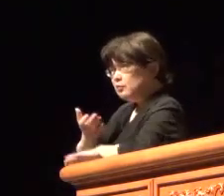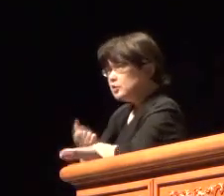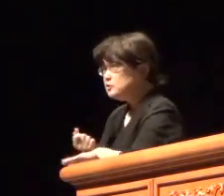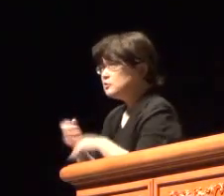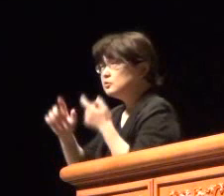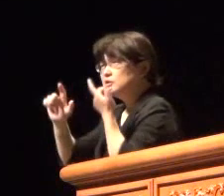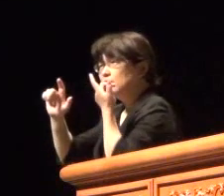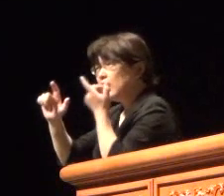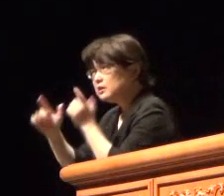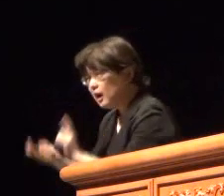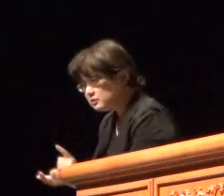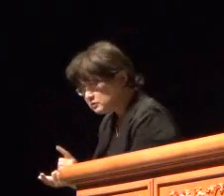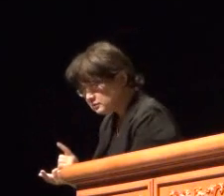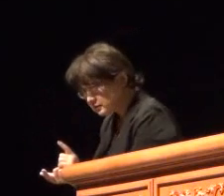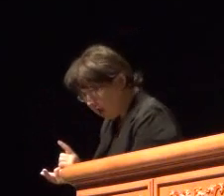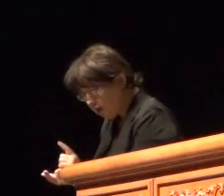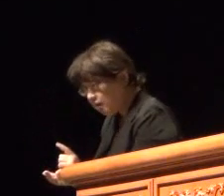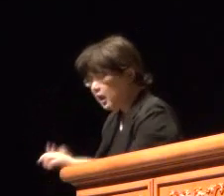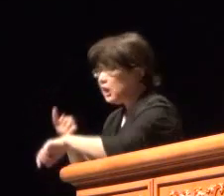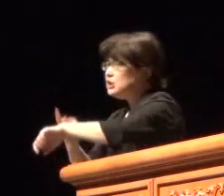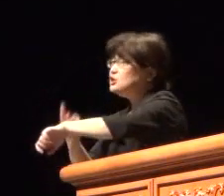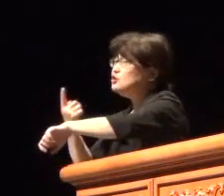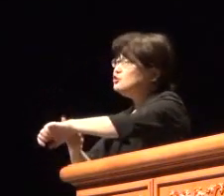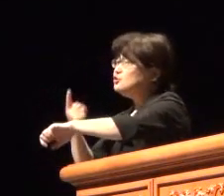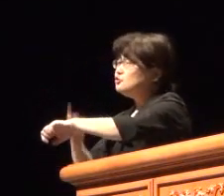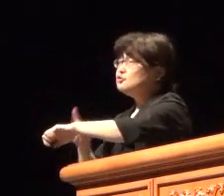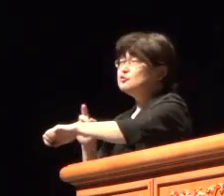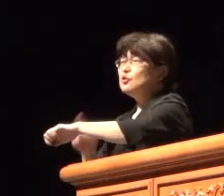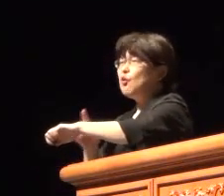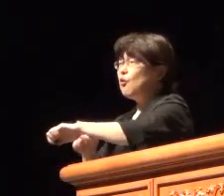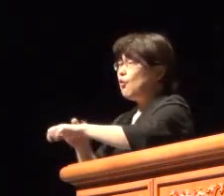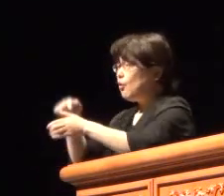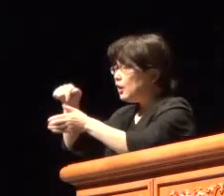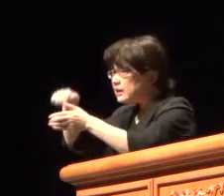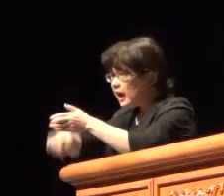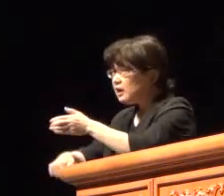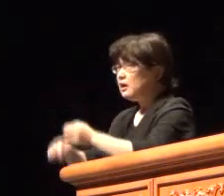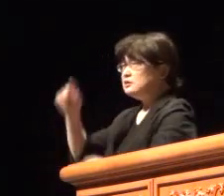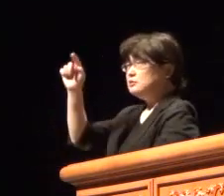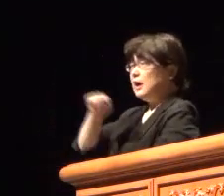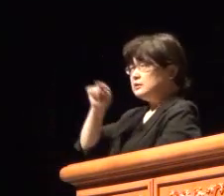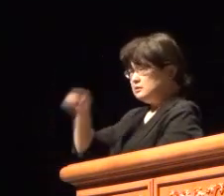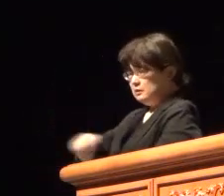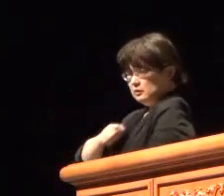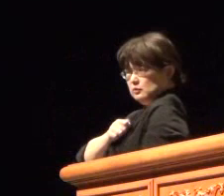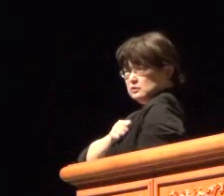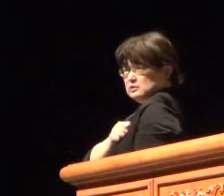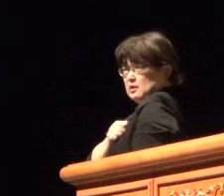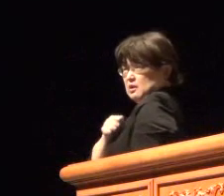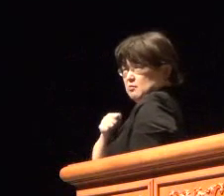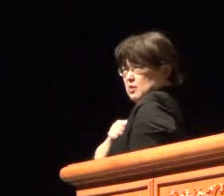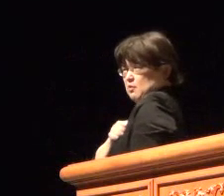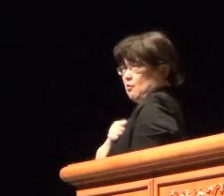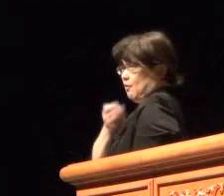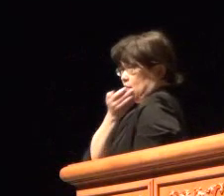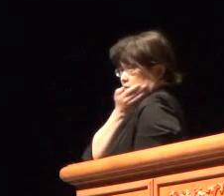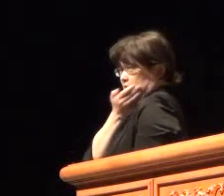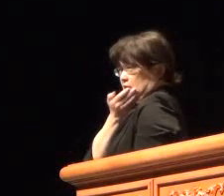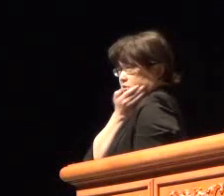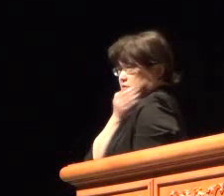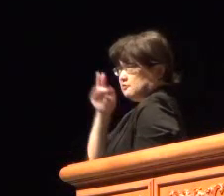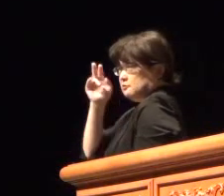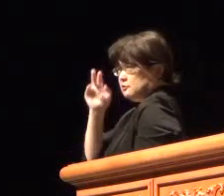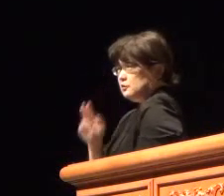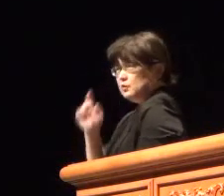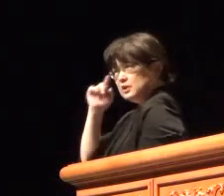て、技術というものの一部に人間の生命を、命を大事にするような